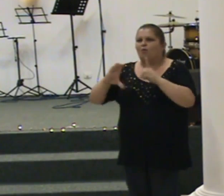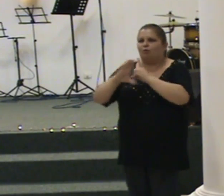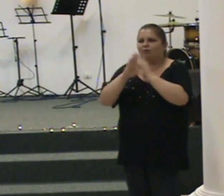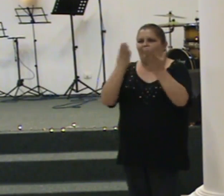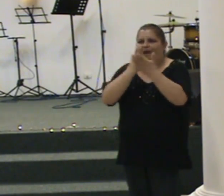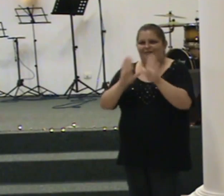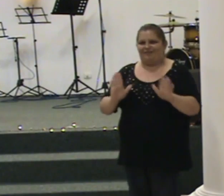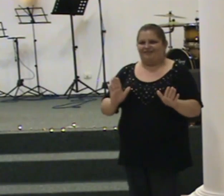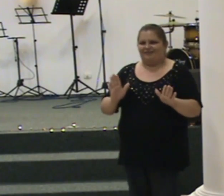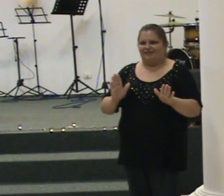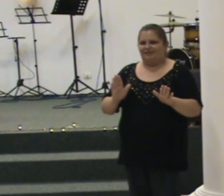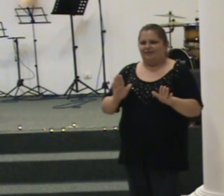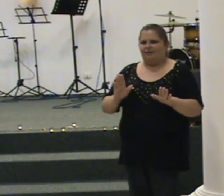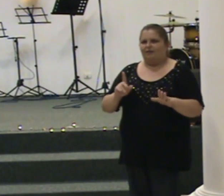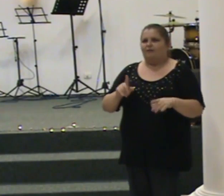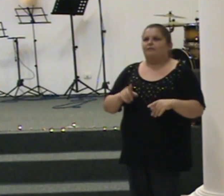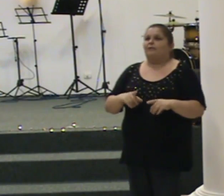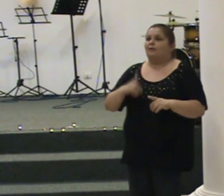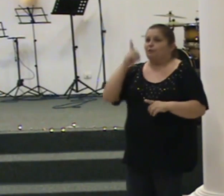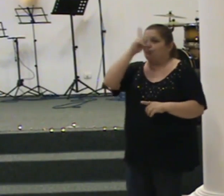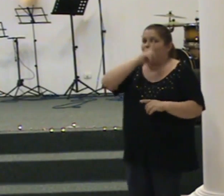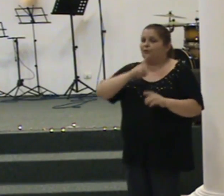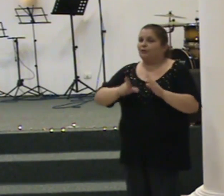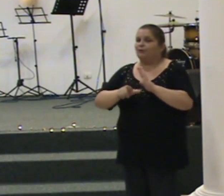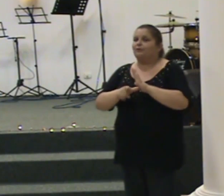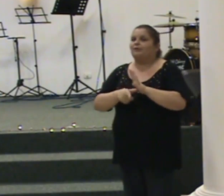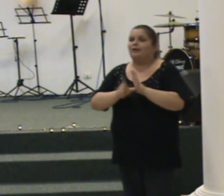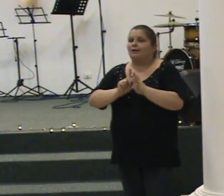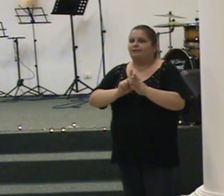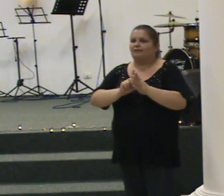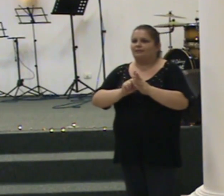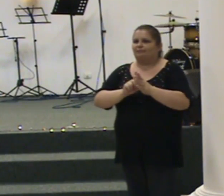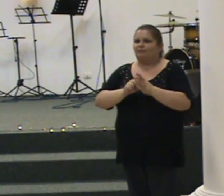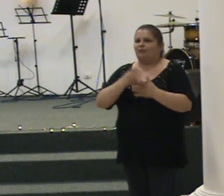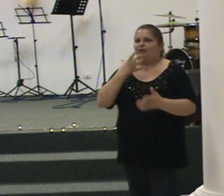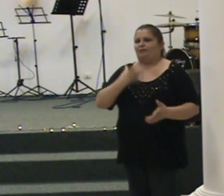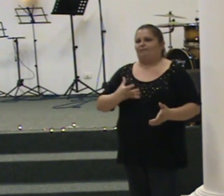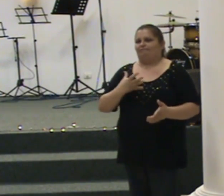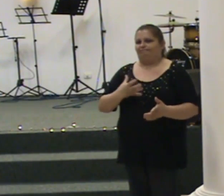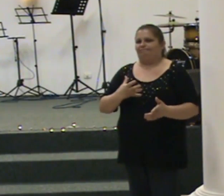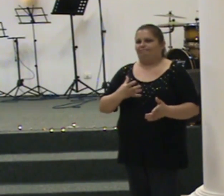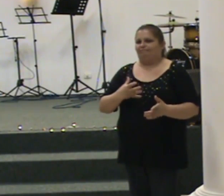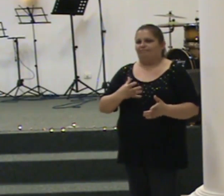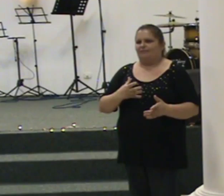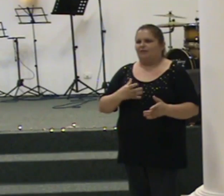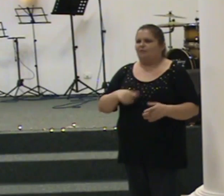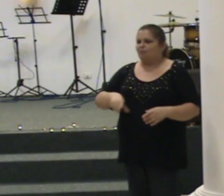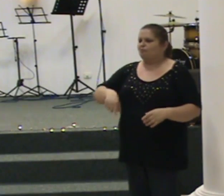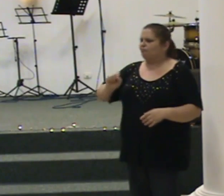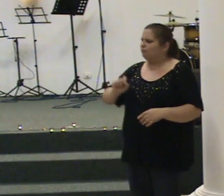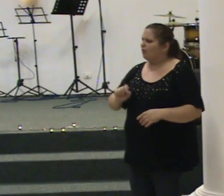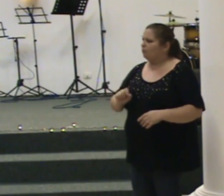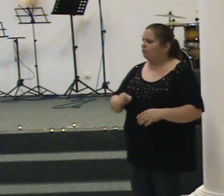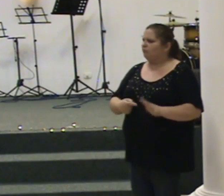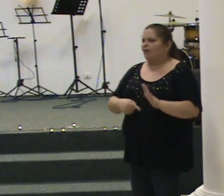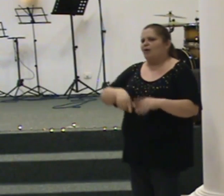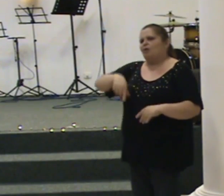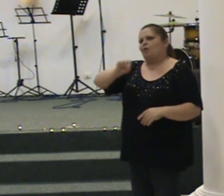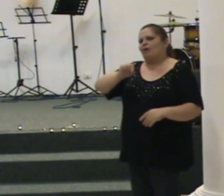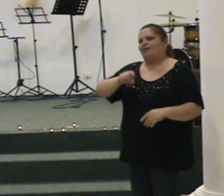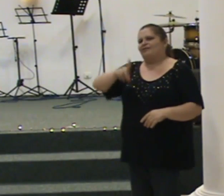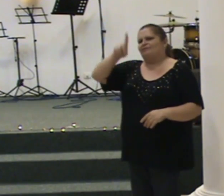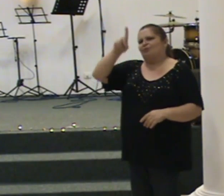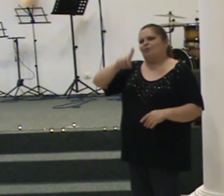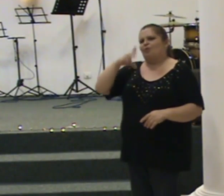ano, mas o domingo antes de celebrarmos o Natal, nós elegemos esse domingo para homenagear aquele